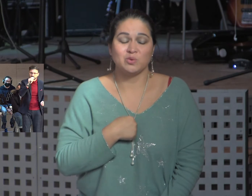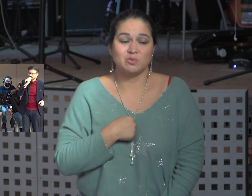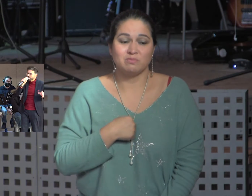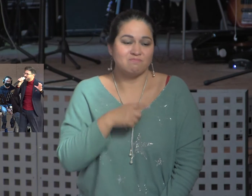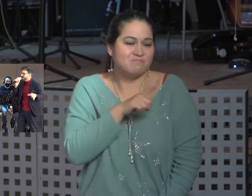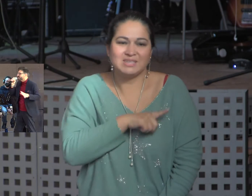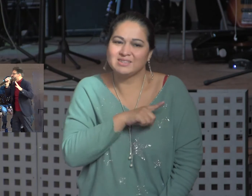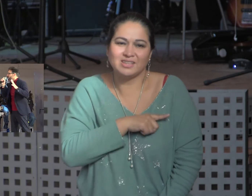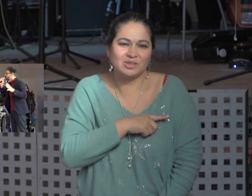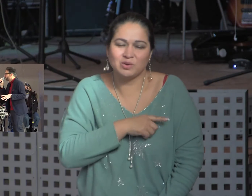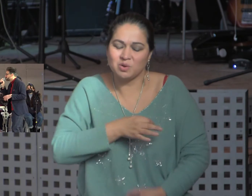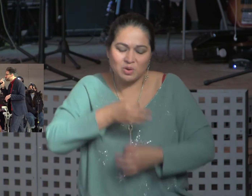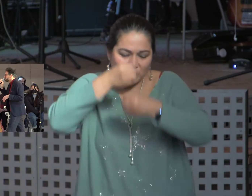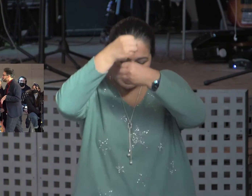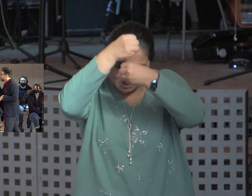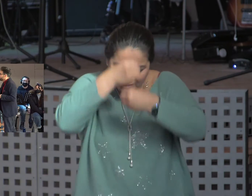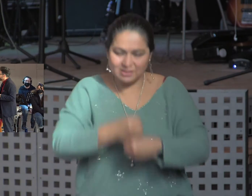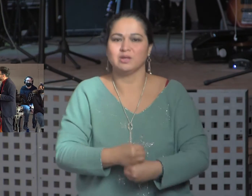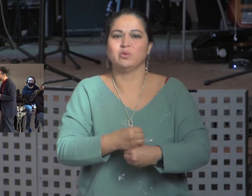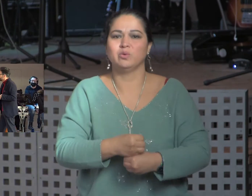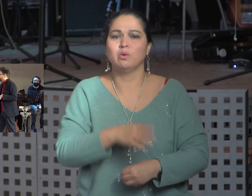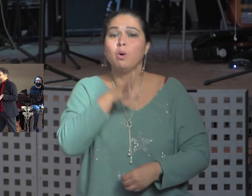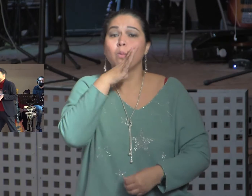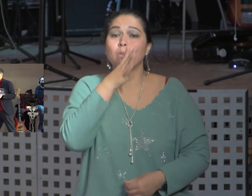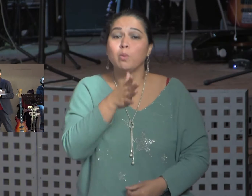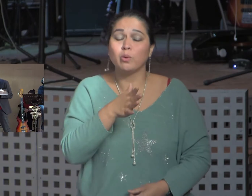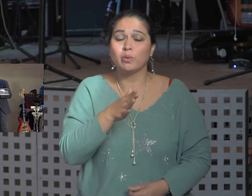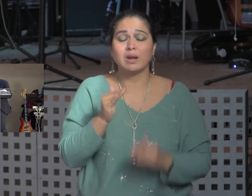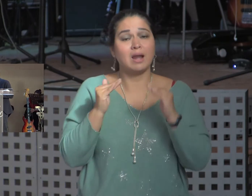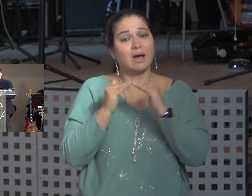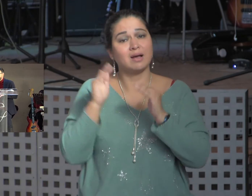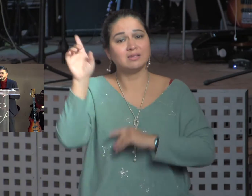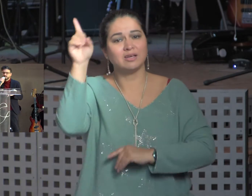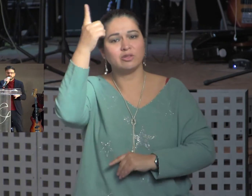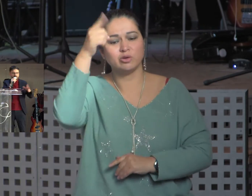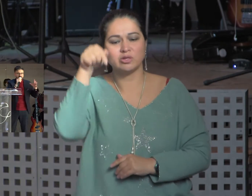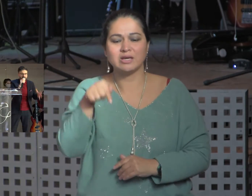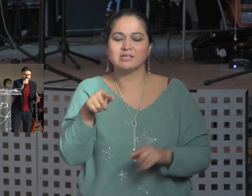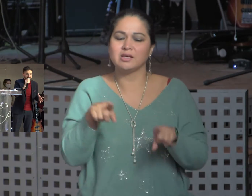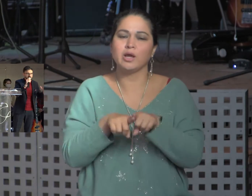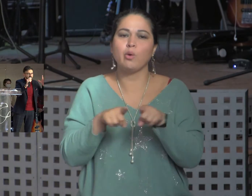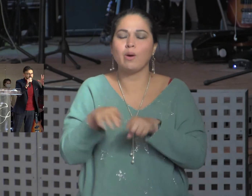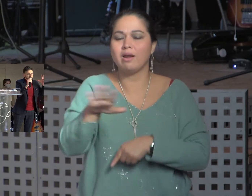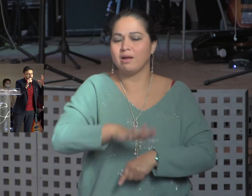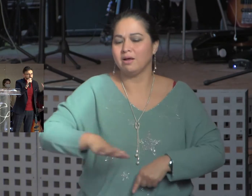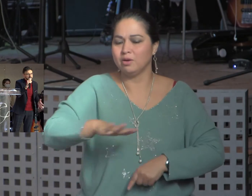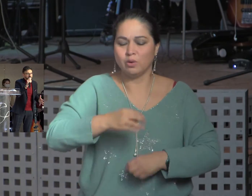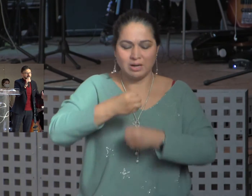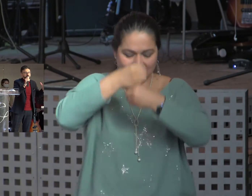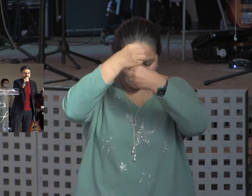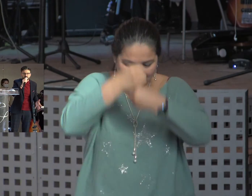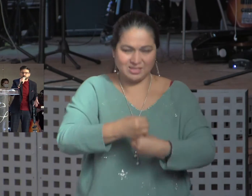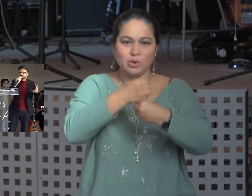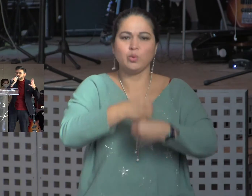seguro. La casa de Dios es el lugar más seguro que hay, porque la presencia de